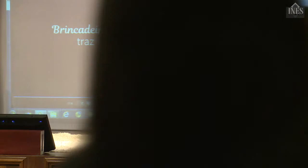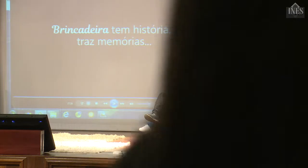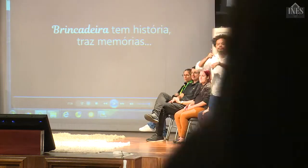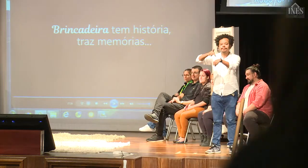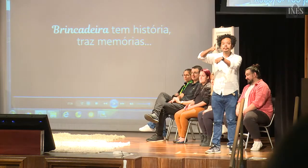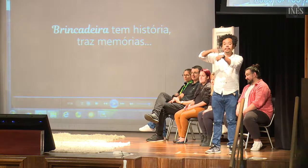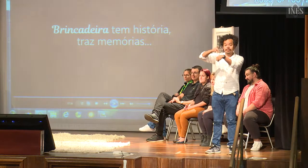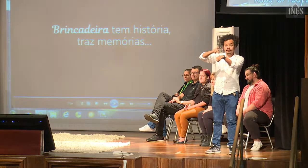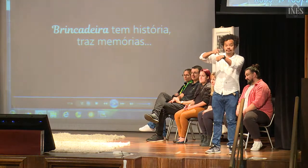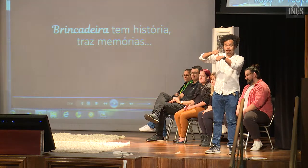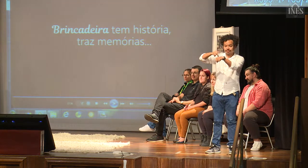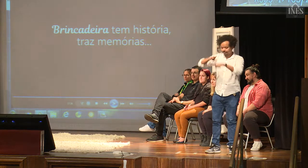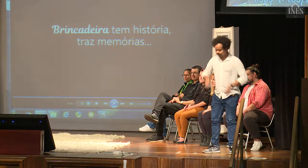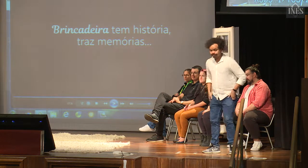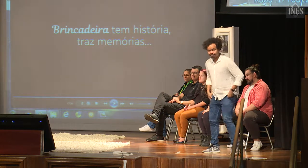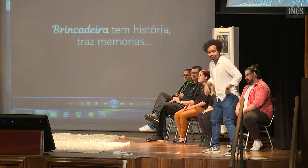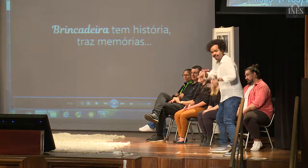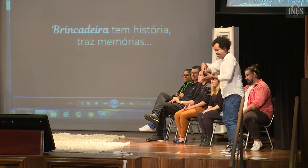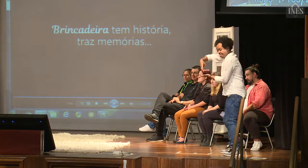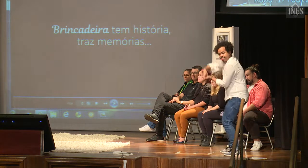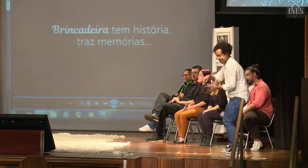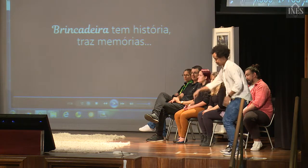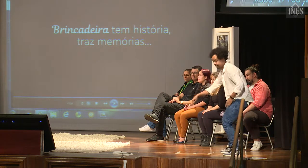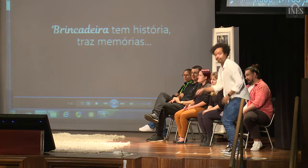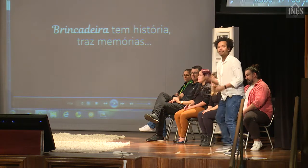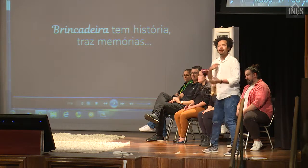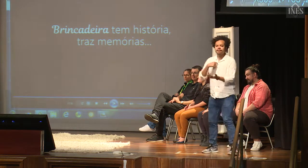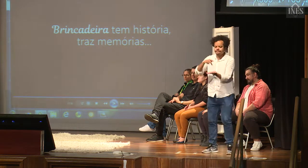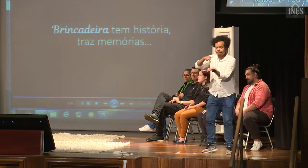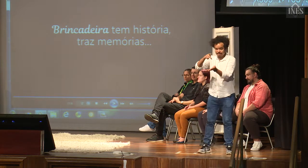fazia, né? De pegar aquela pedrinha,